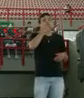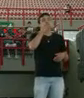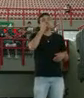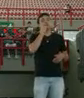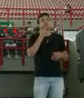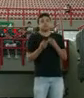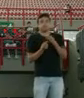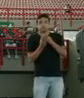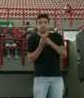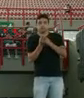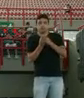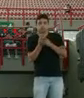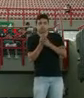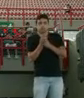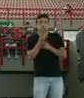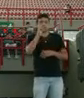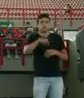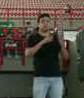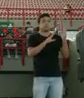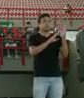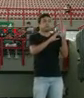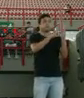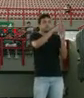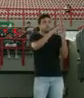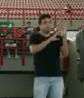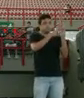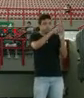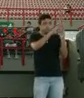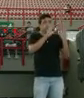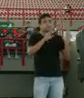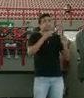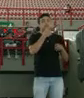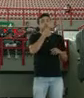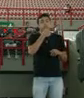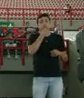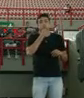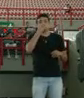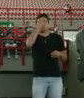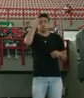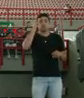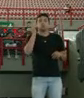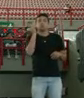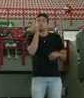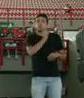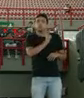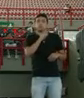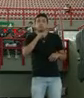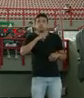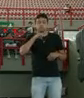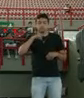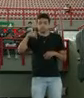produzindo esse hormônio? Bactérias. O homem conseguiu pegar o